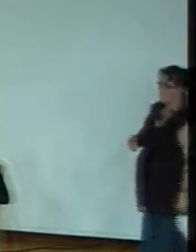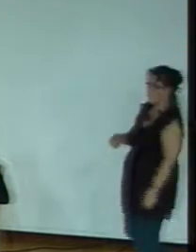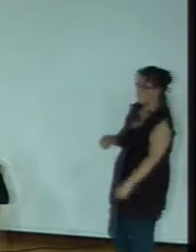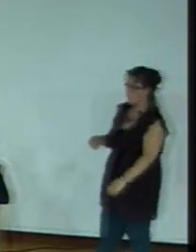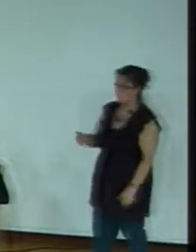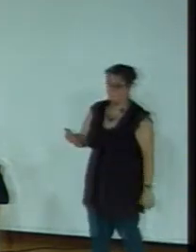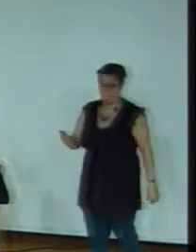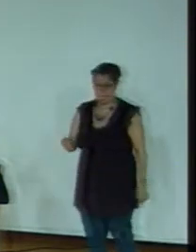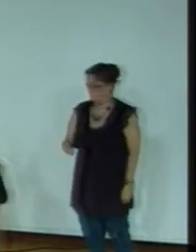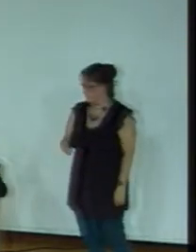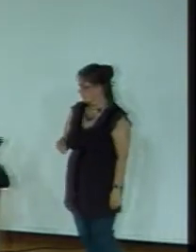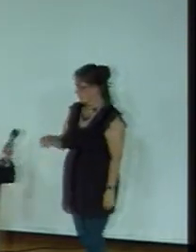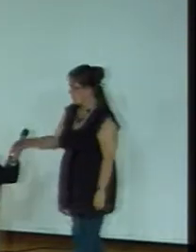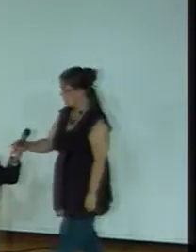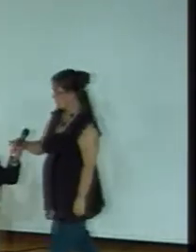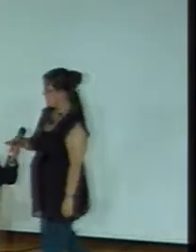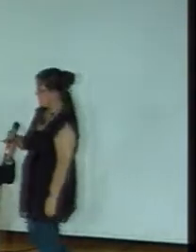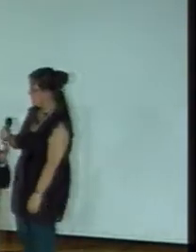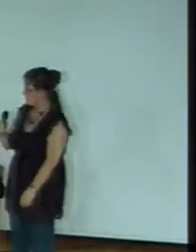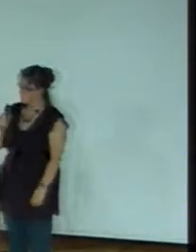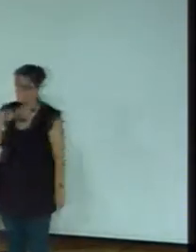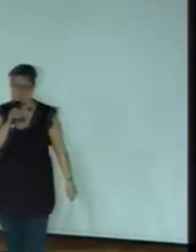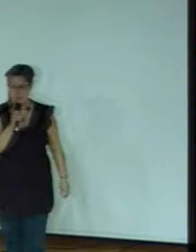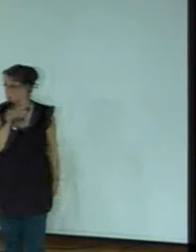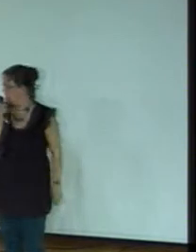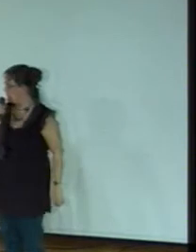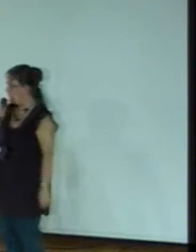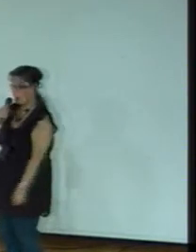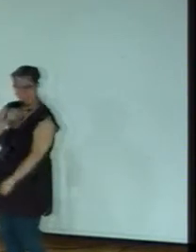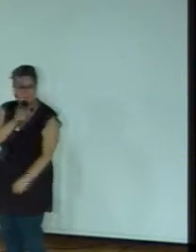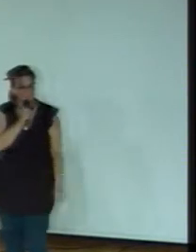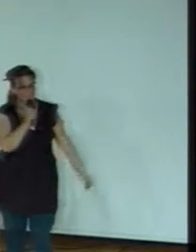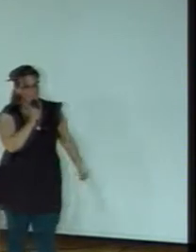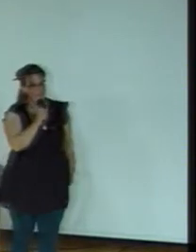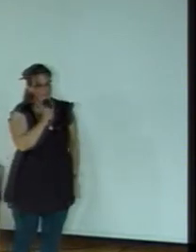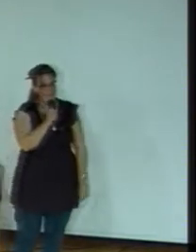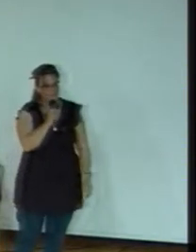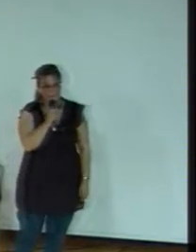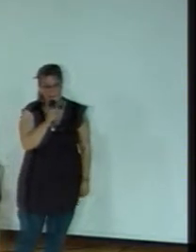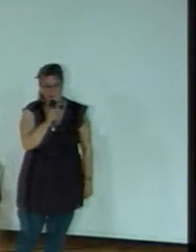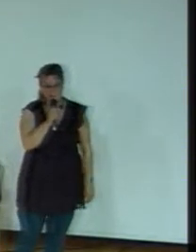Non, puisque là, pour le coup, on ne passe pas le micro pour la dernière question. Si, c'est moi qui le prends.